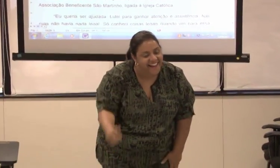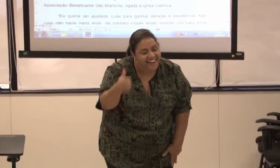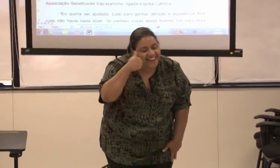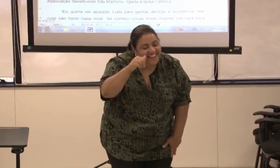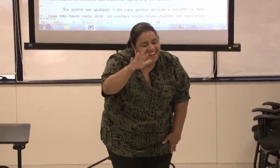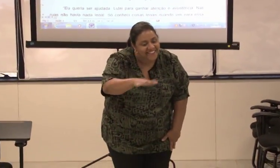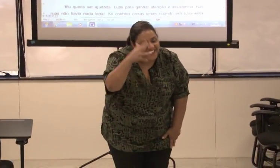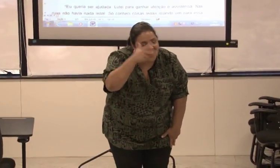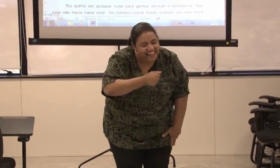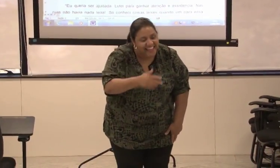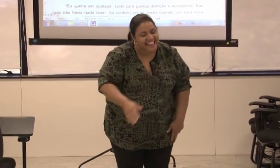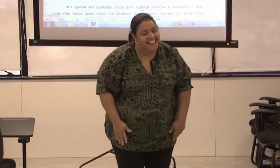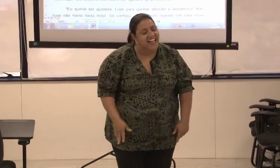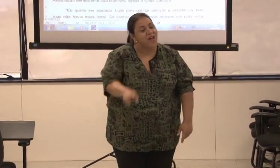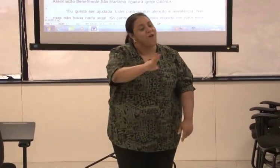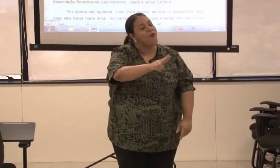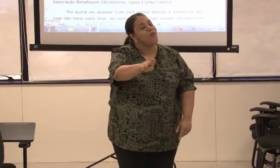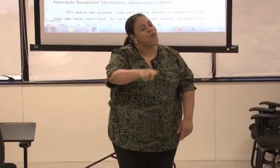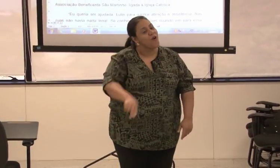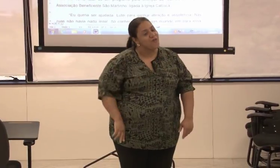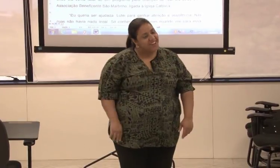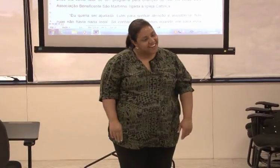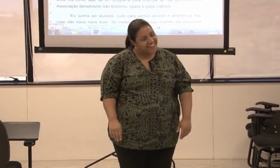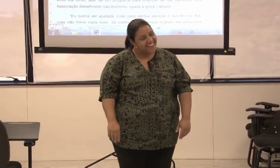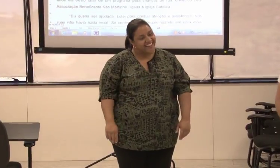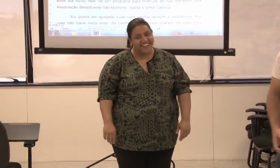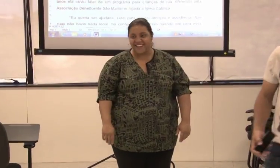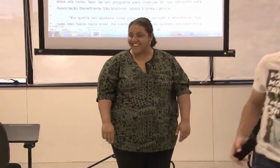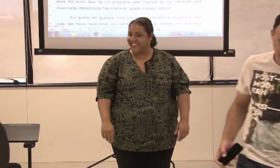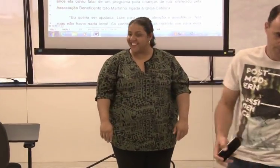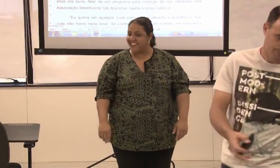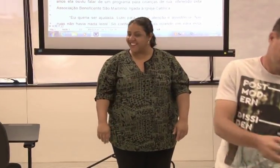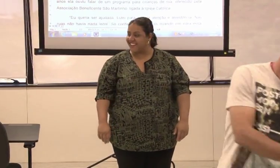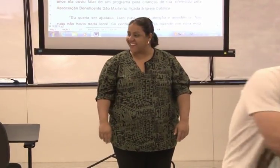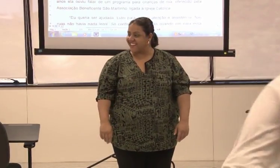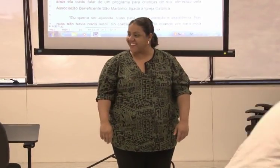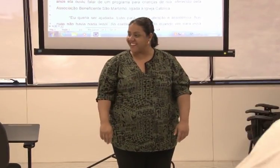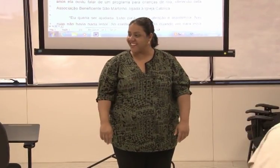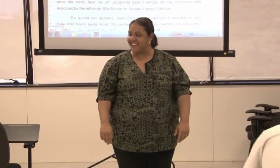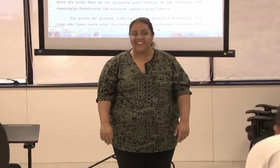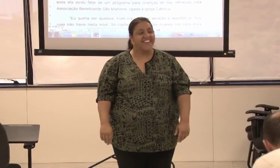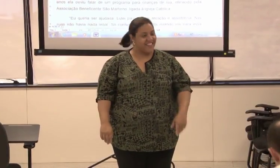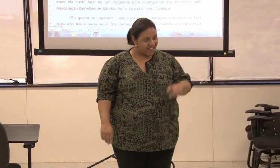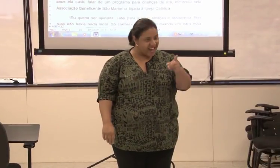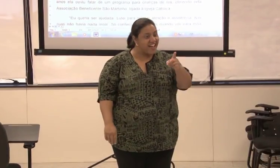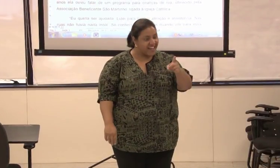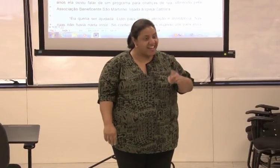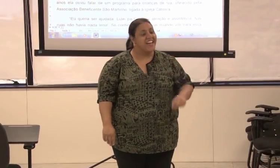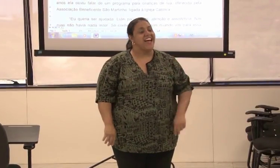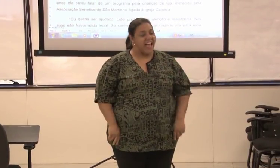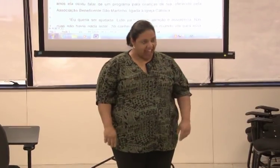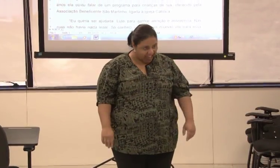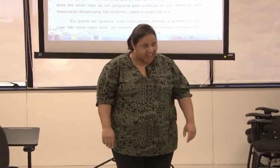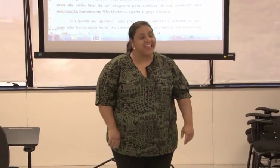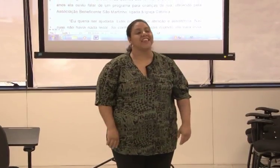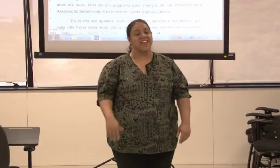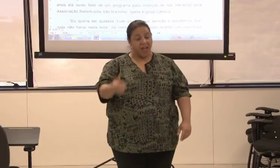Ai, que linda. O nome. Aí tinha um diálogo assim, que Né? ele convida o cara É. se convidando pra